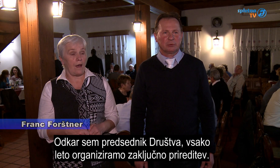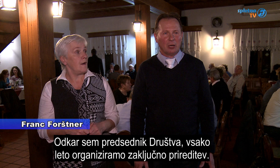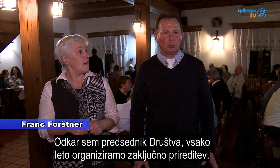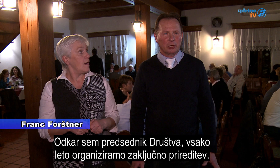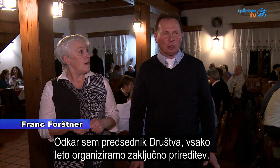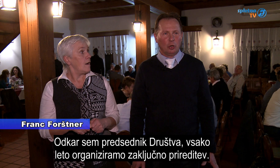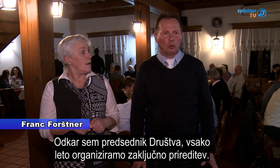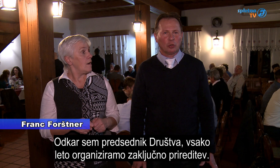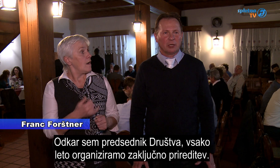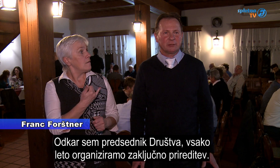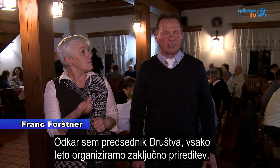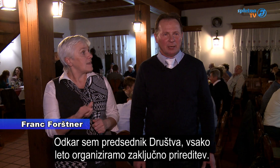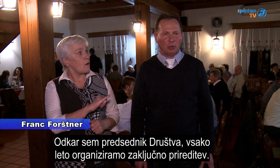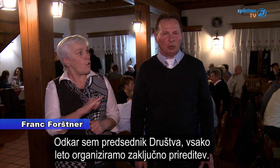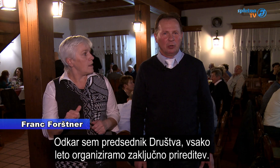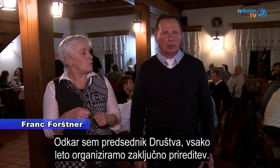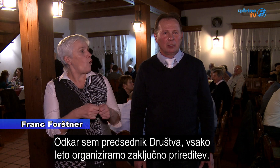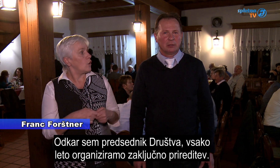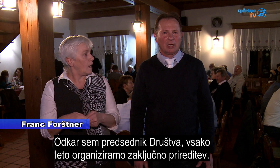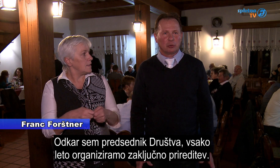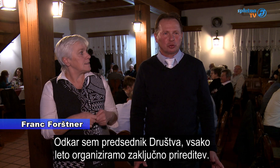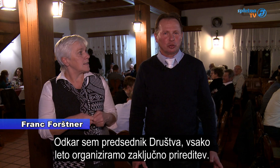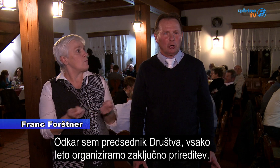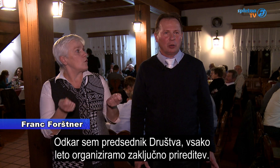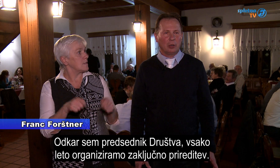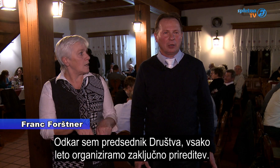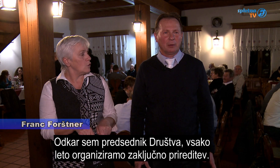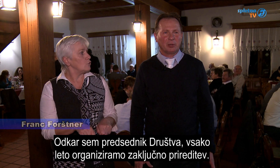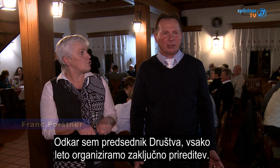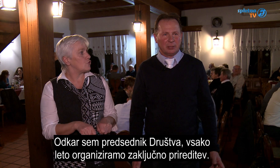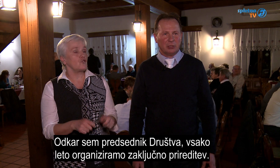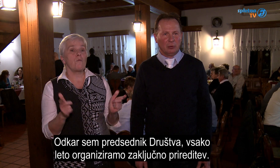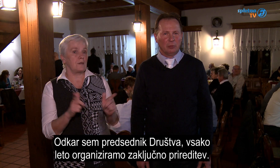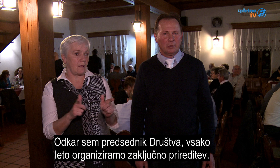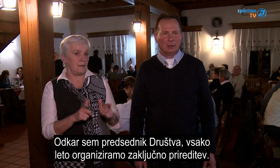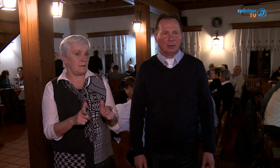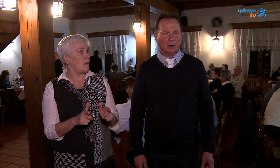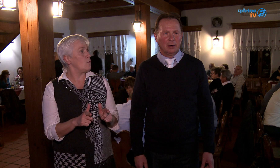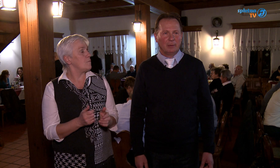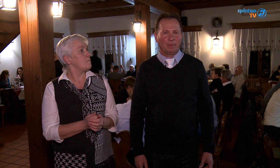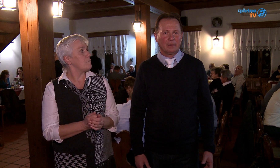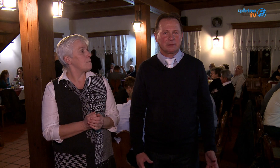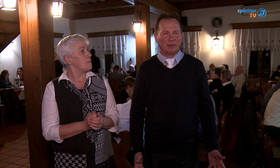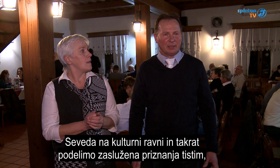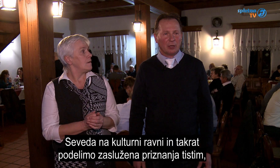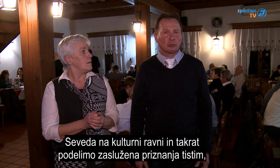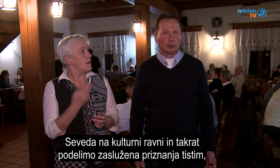vsako leto organiziramo zaključno prireditev, seveda na